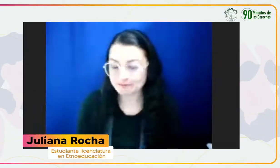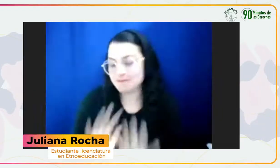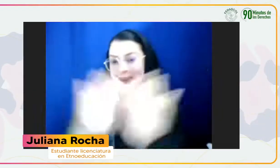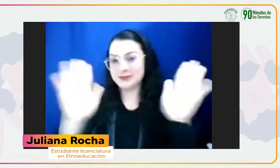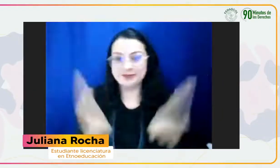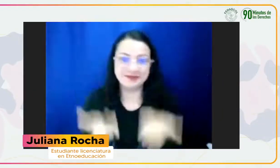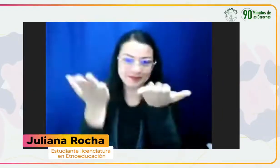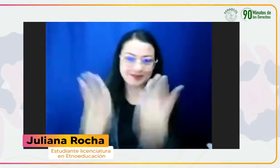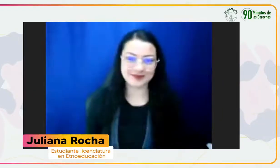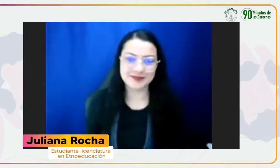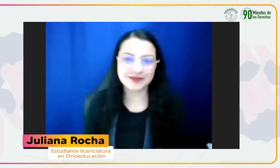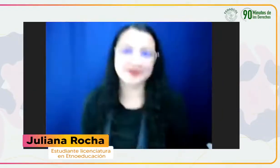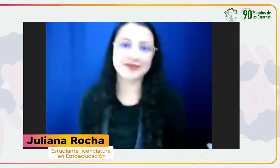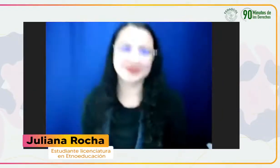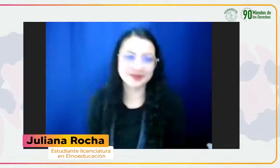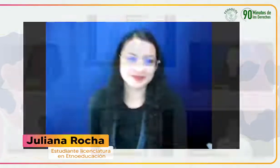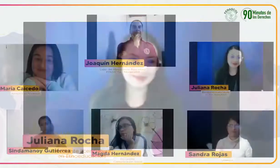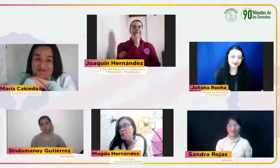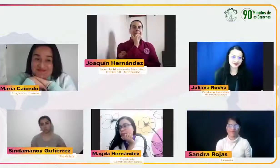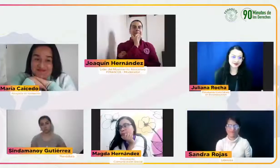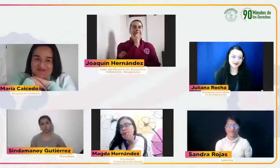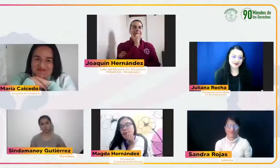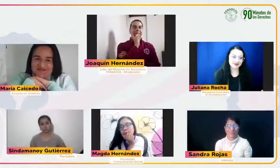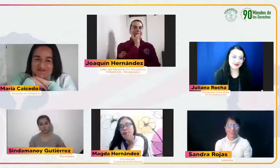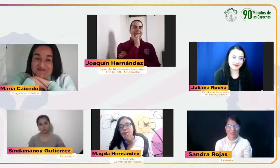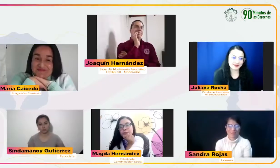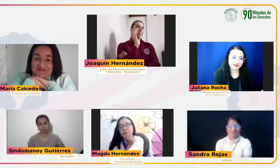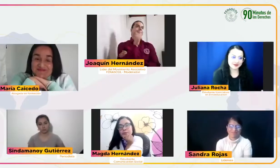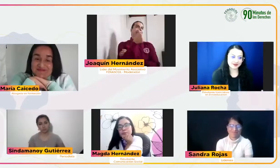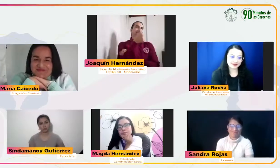mujeres nos pase lo mismo en todo el país y podamos movernos.